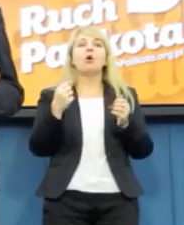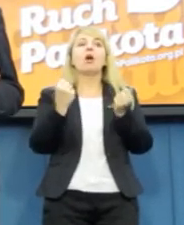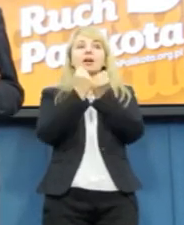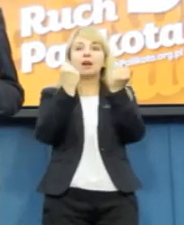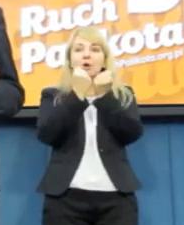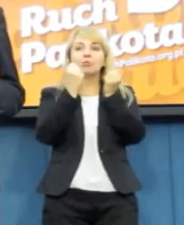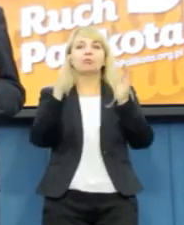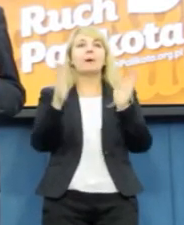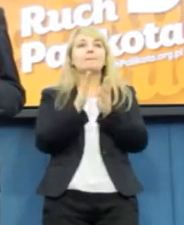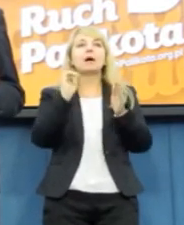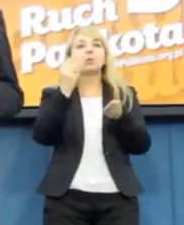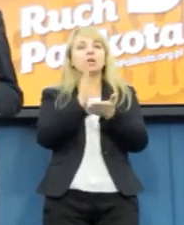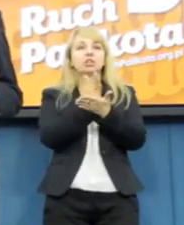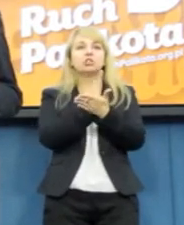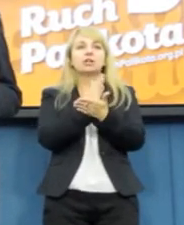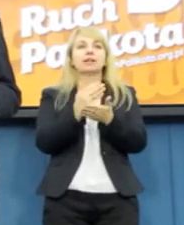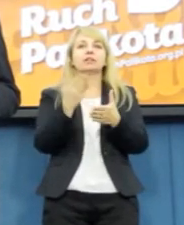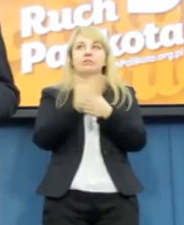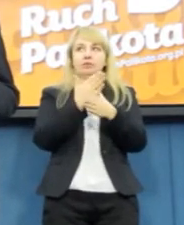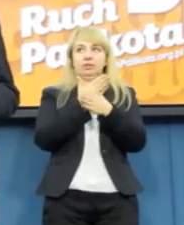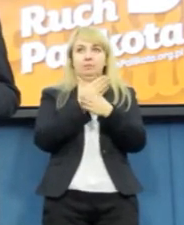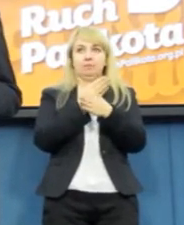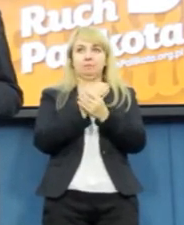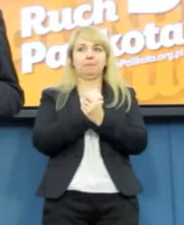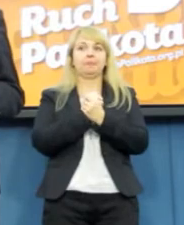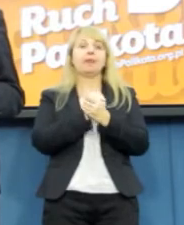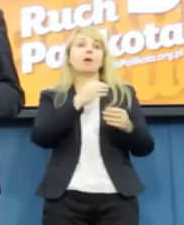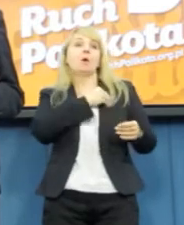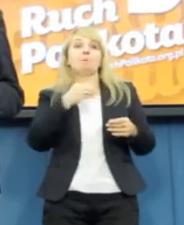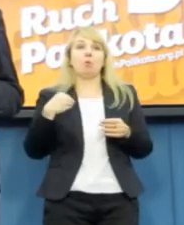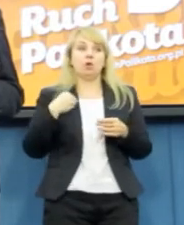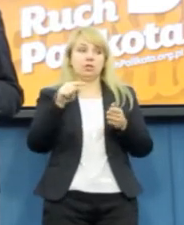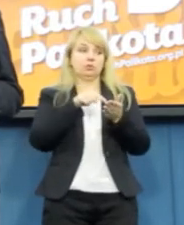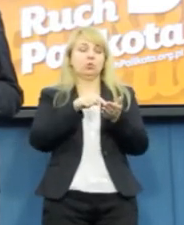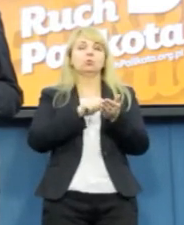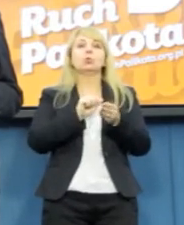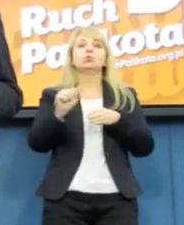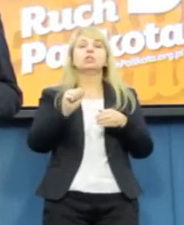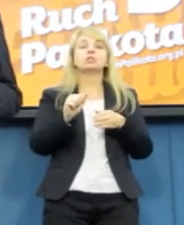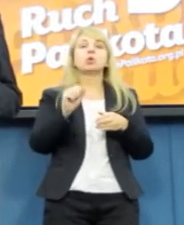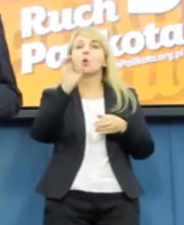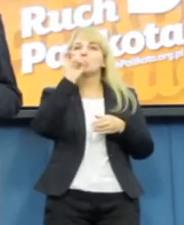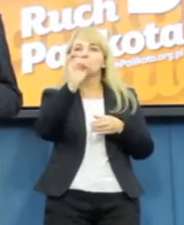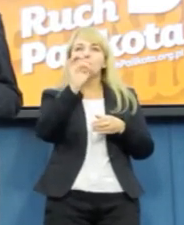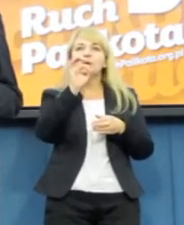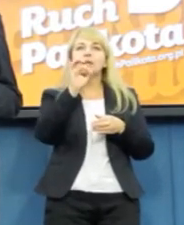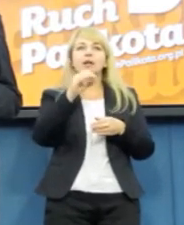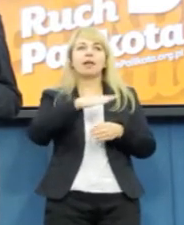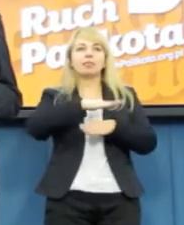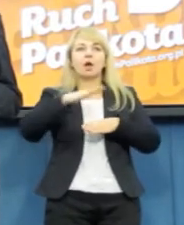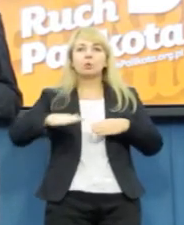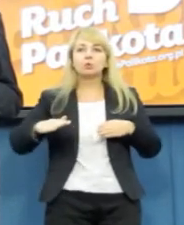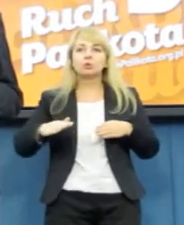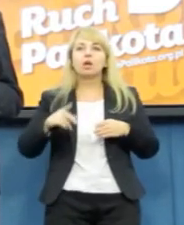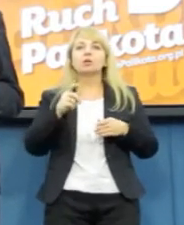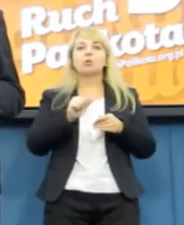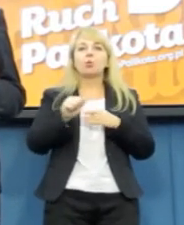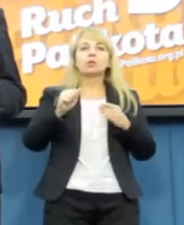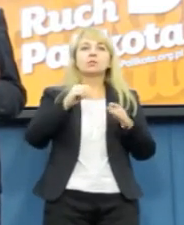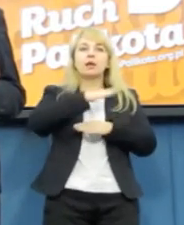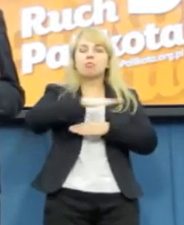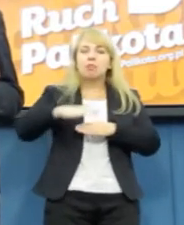Proszę Państwa, Polacy to doskonały, mądry i przedsiębiorczy naród. Naród, który chce pracować, realizować swoje